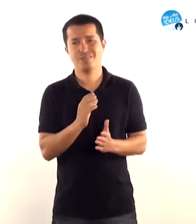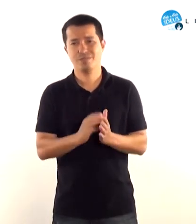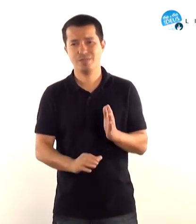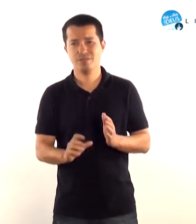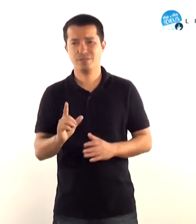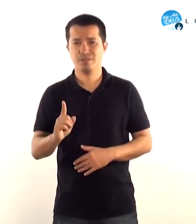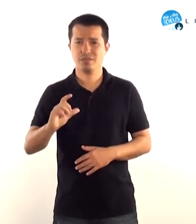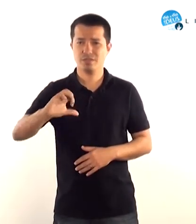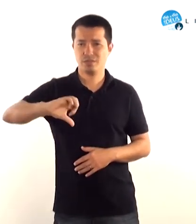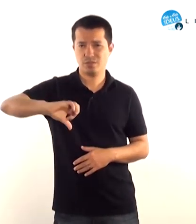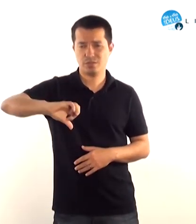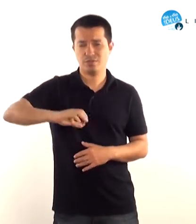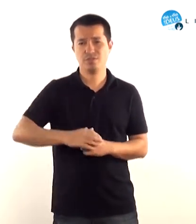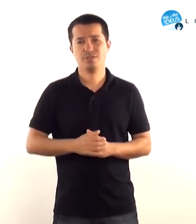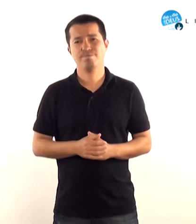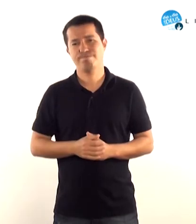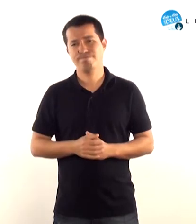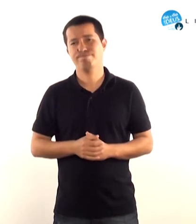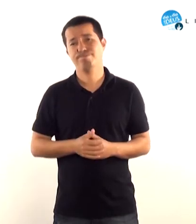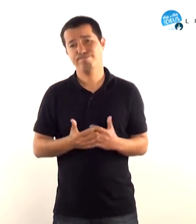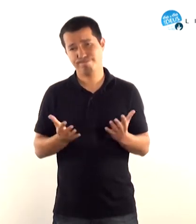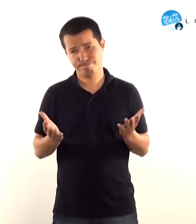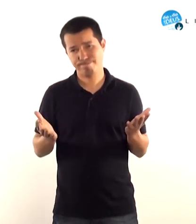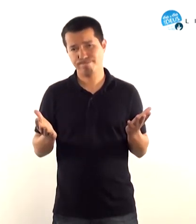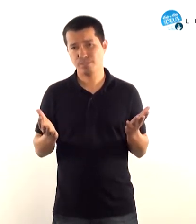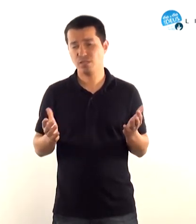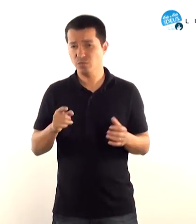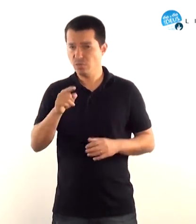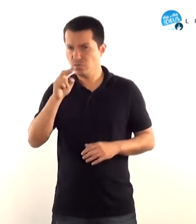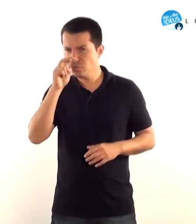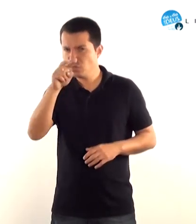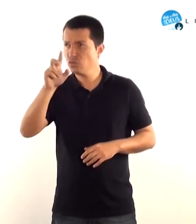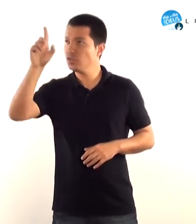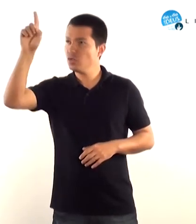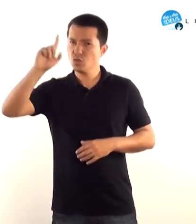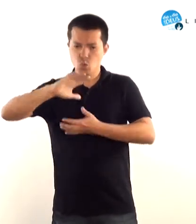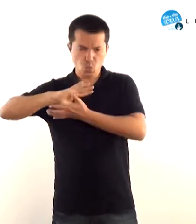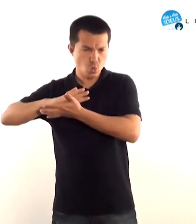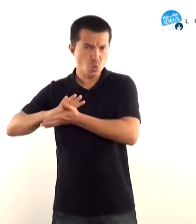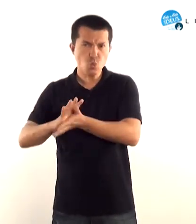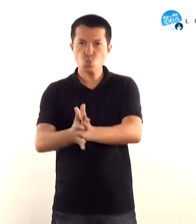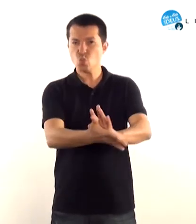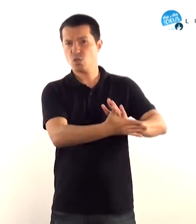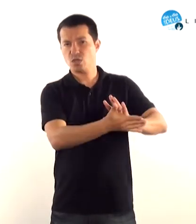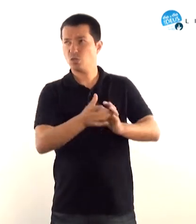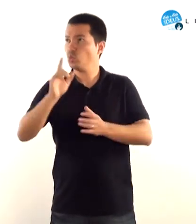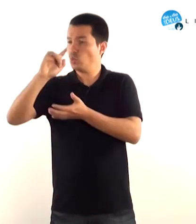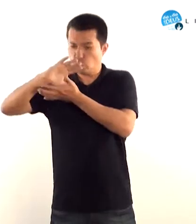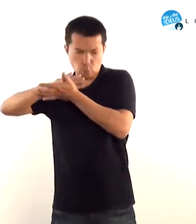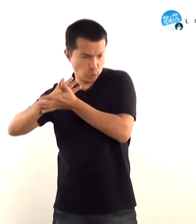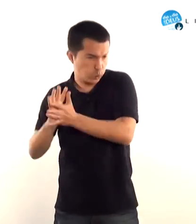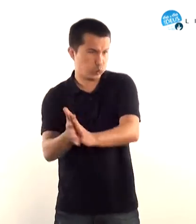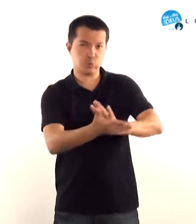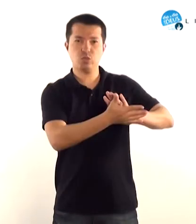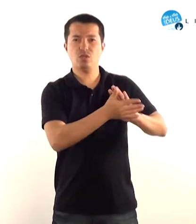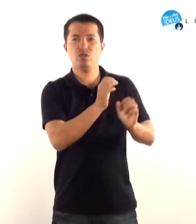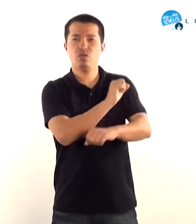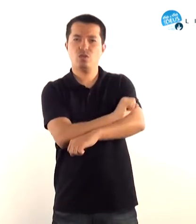tem que destruir a cidade. E quando Ele destrói a cidade, Ele salva Ló e as suas filhas, porque nem os